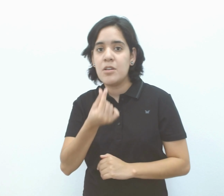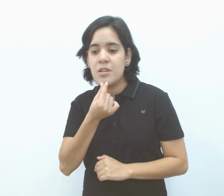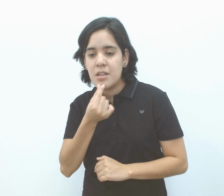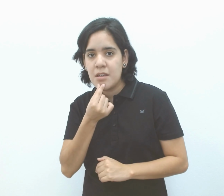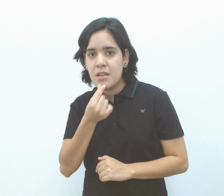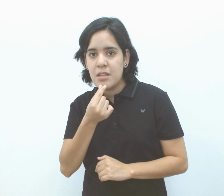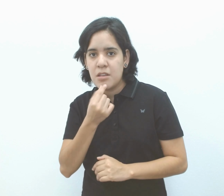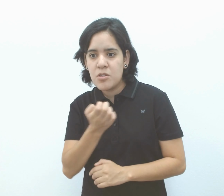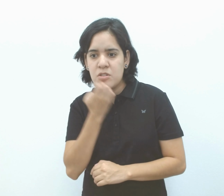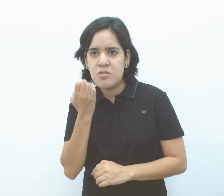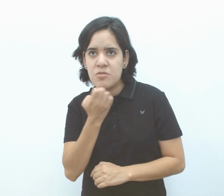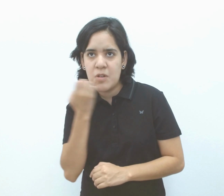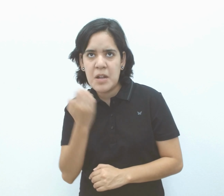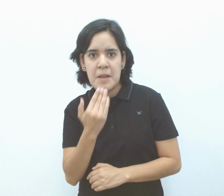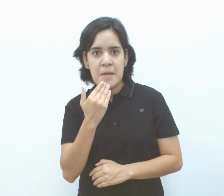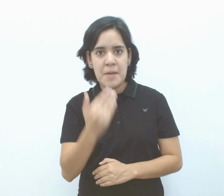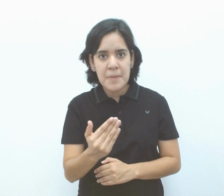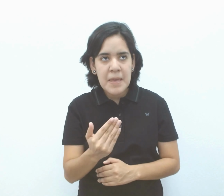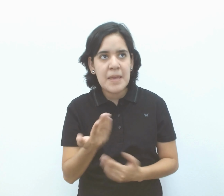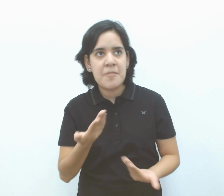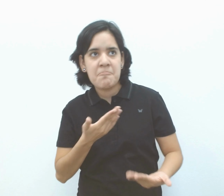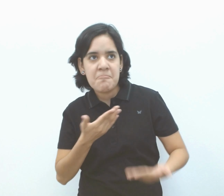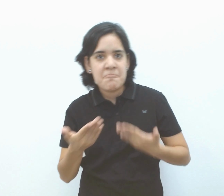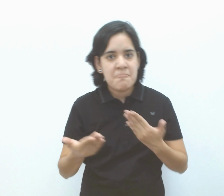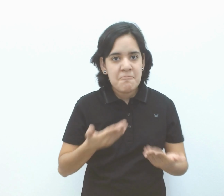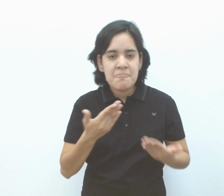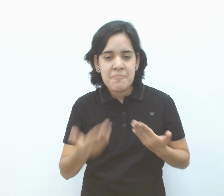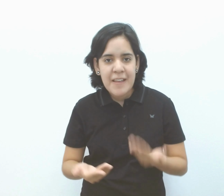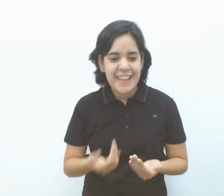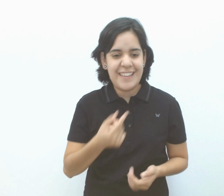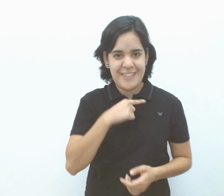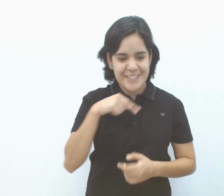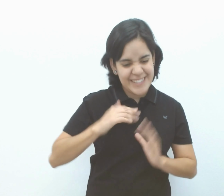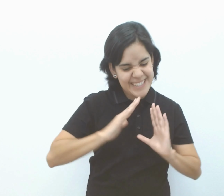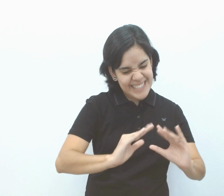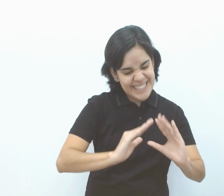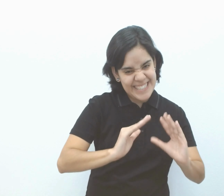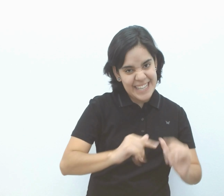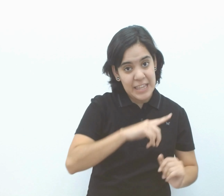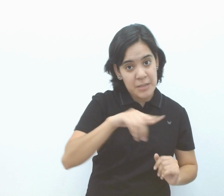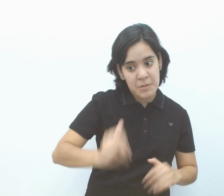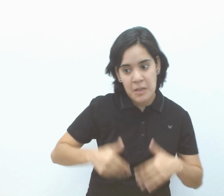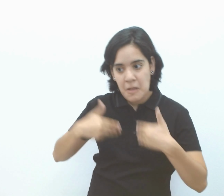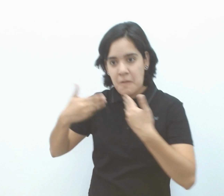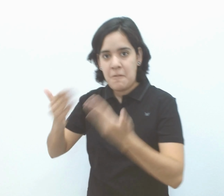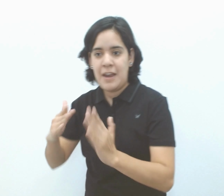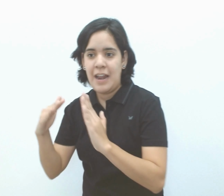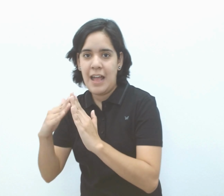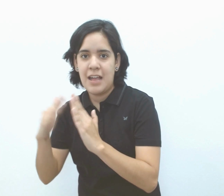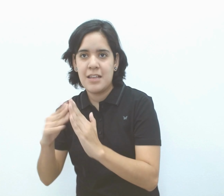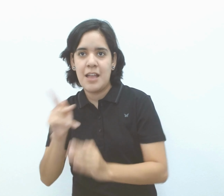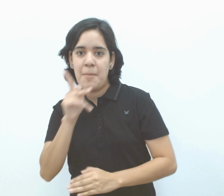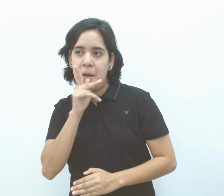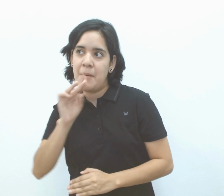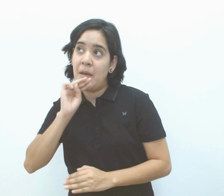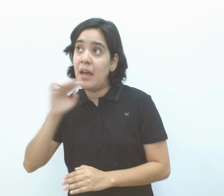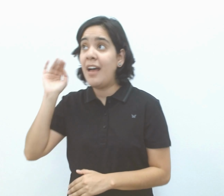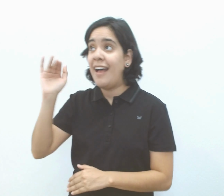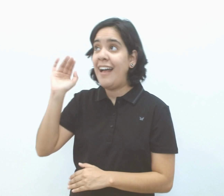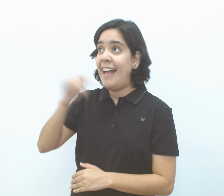¿qué hicieron? Porque me dice que se fue al desierto, me dice que estuvo en la selva. ¿A dónde fueron? Y cuando les enseñamos a